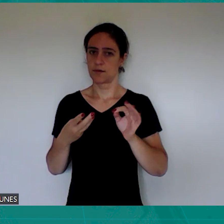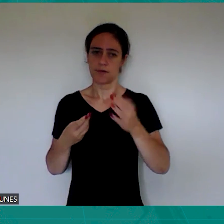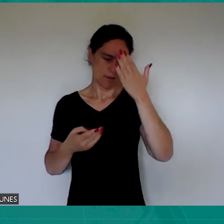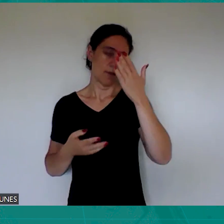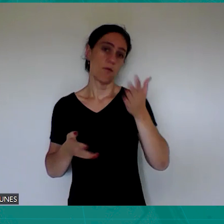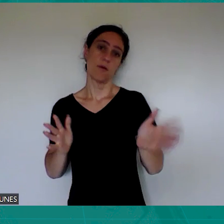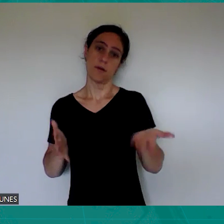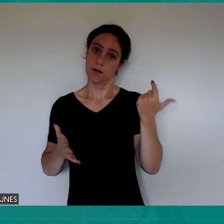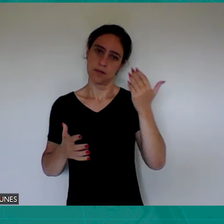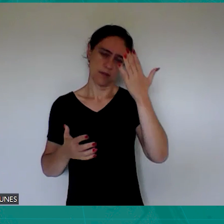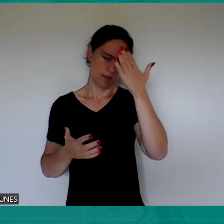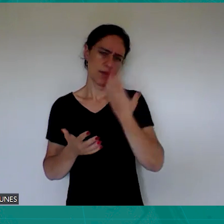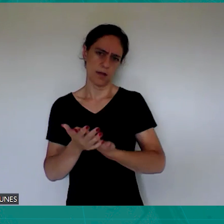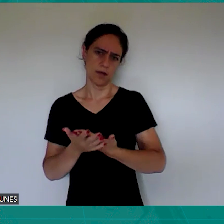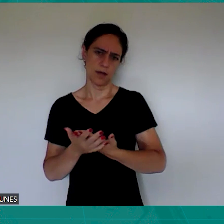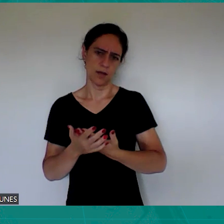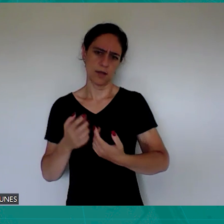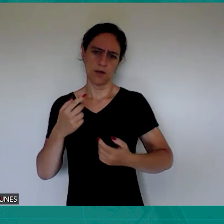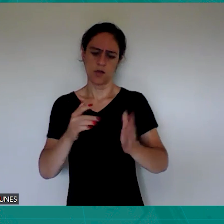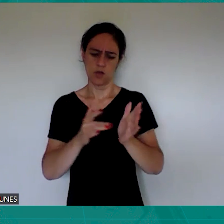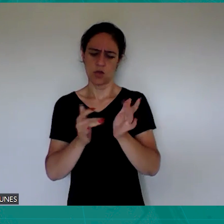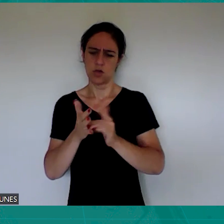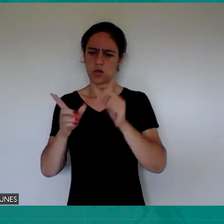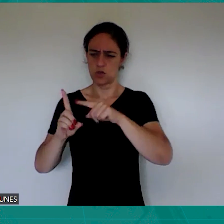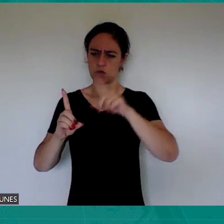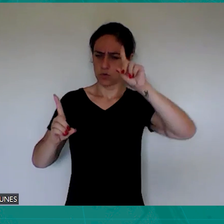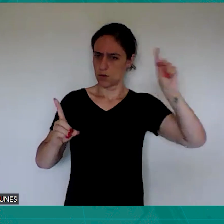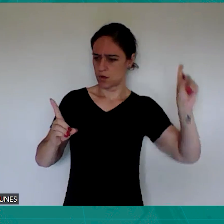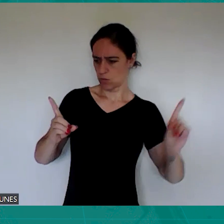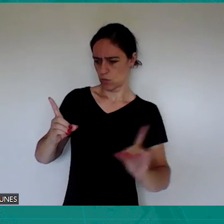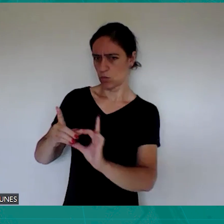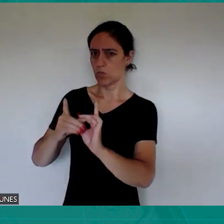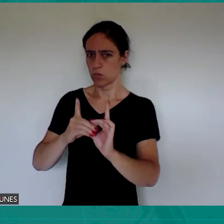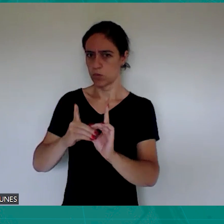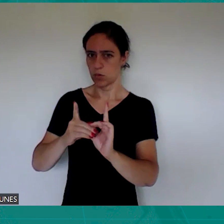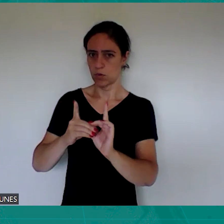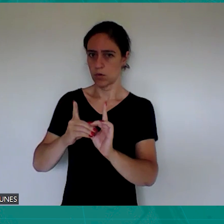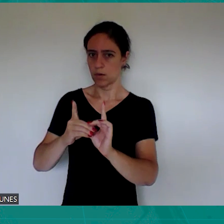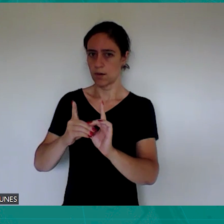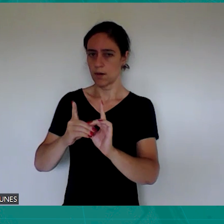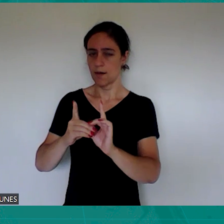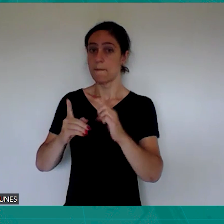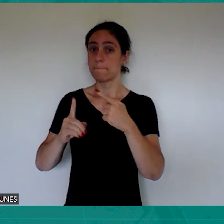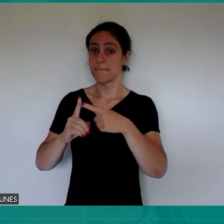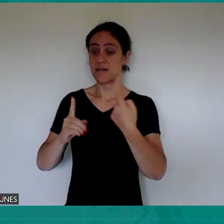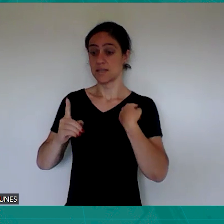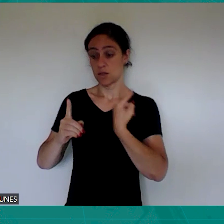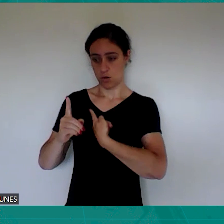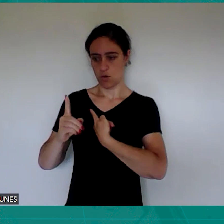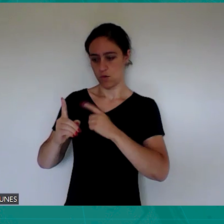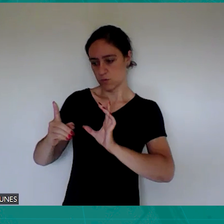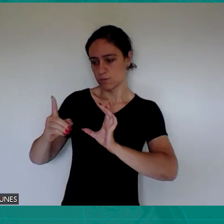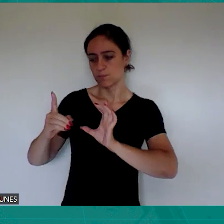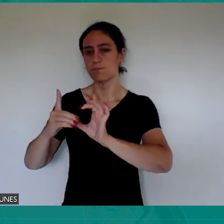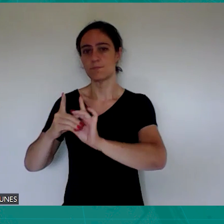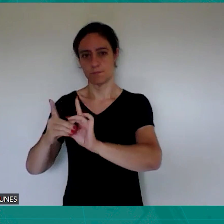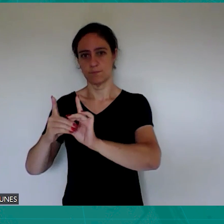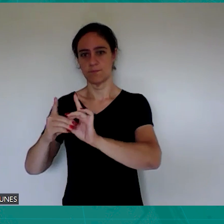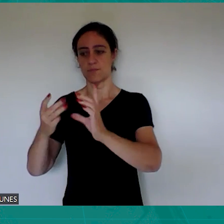está em mim, e eu estou no Pai. Mas agora acrescentou, nós também fomos incluídos no Deus triuno,